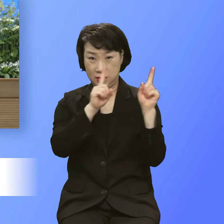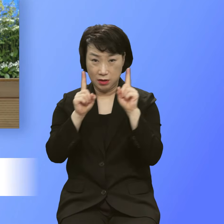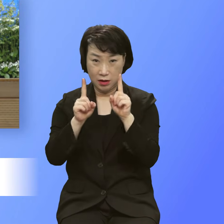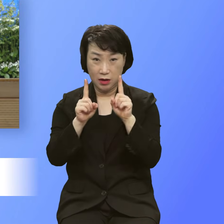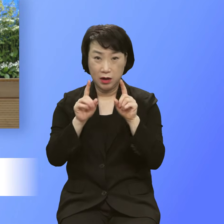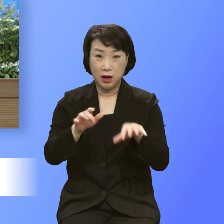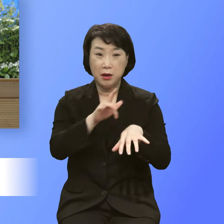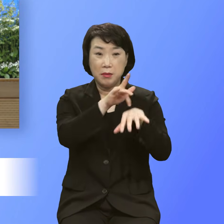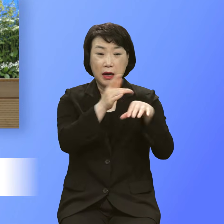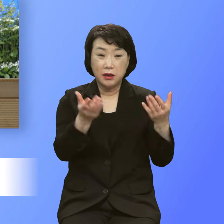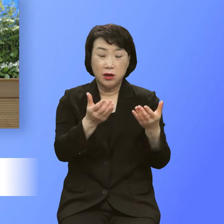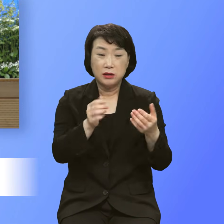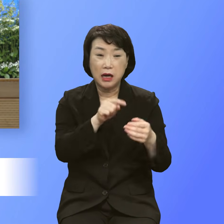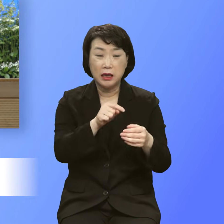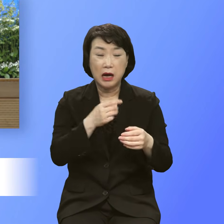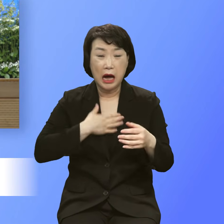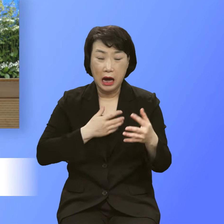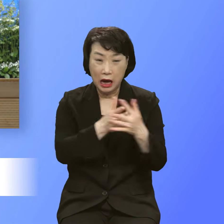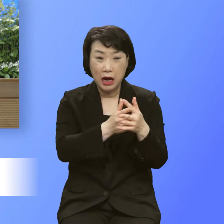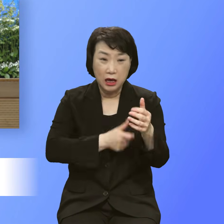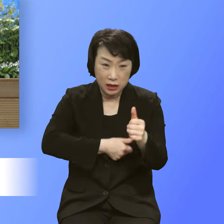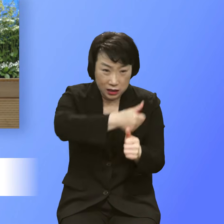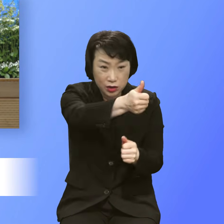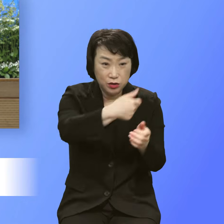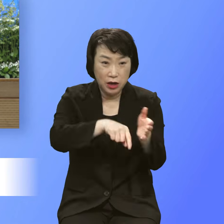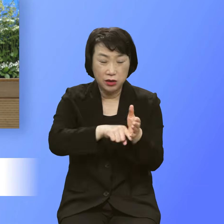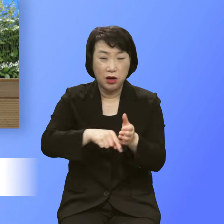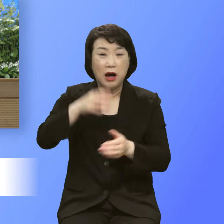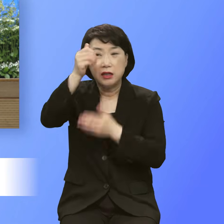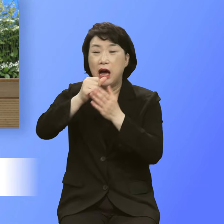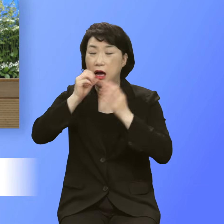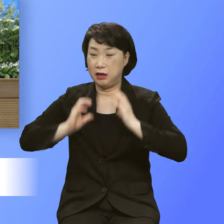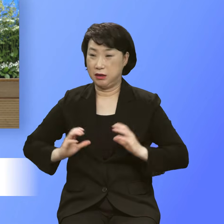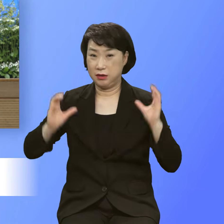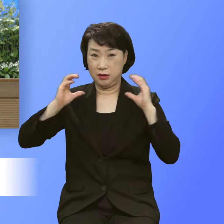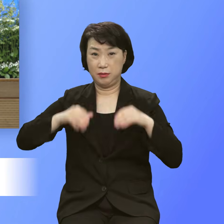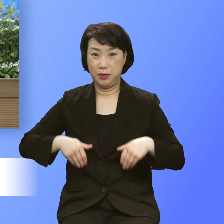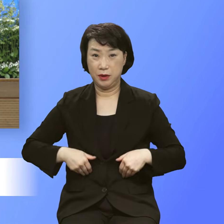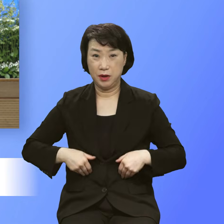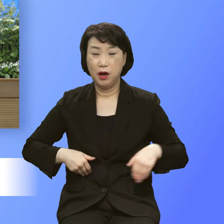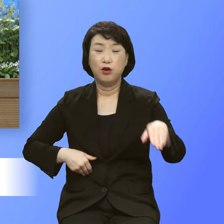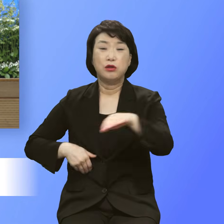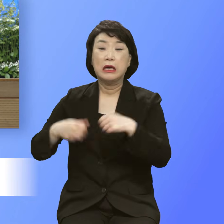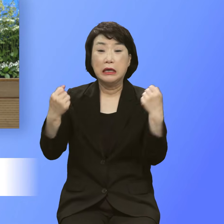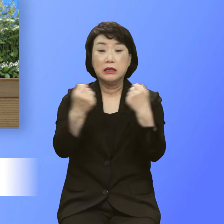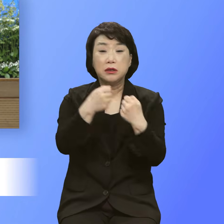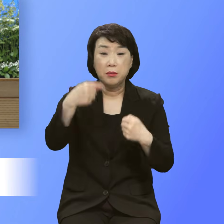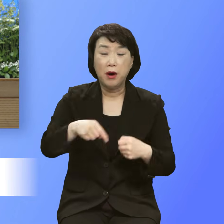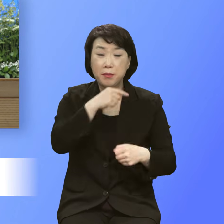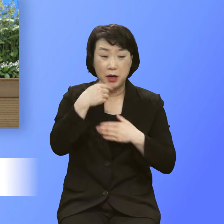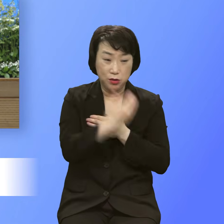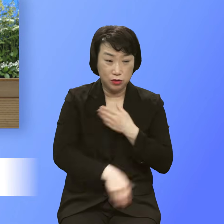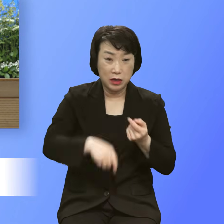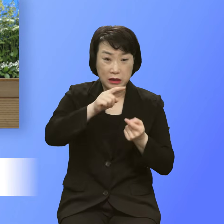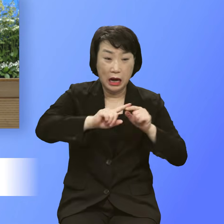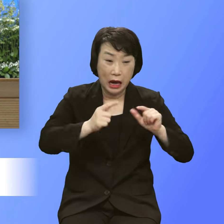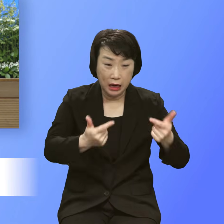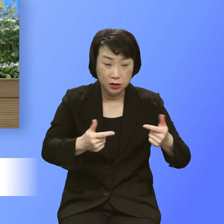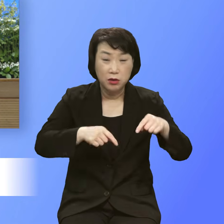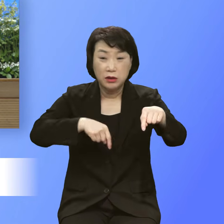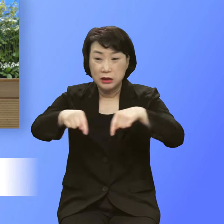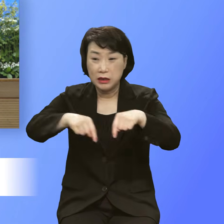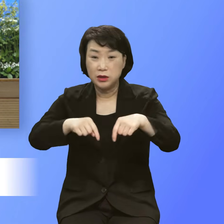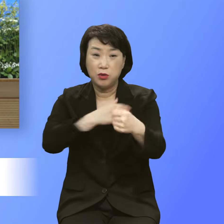강건해지고 나귀 괴기를 대적하기 위해서 선식의 합주를 입어야 우리의 씨름은 혈과 육에 대한 것이